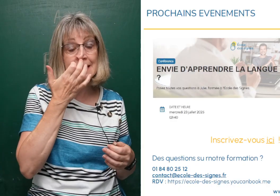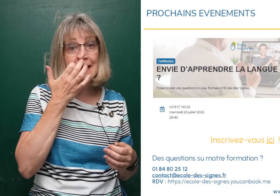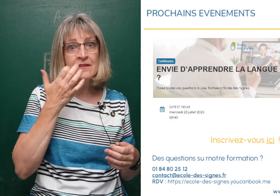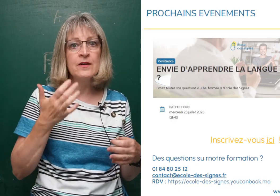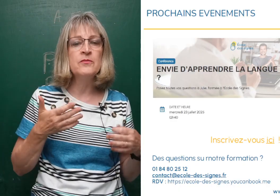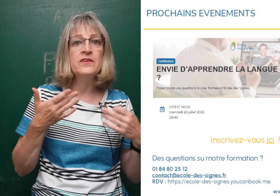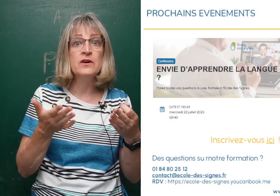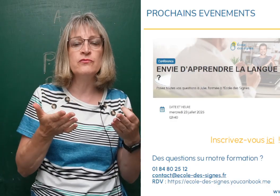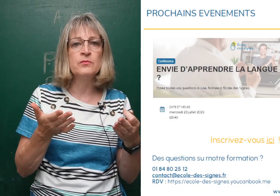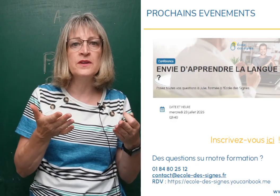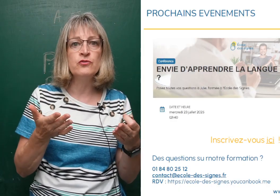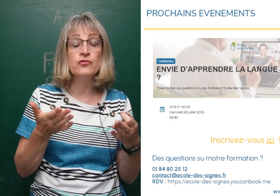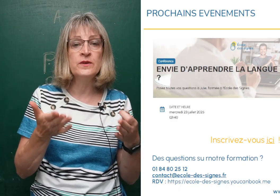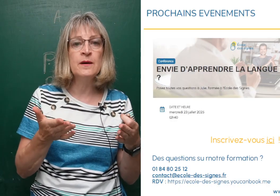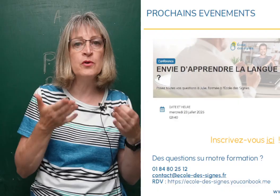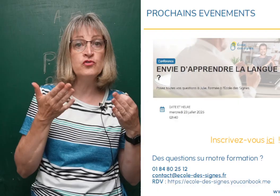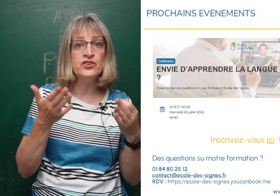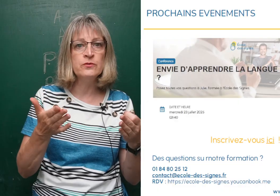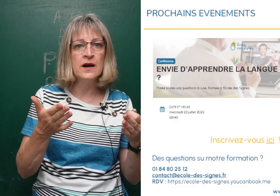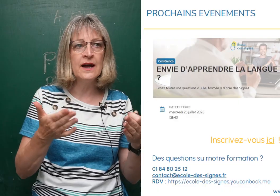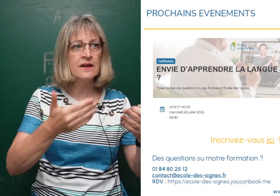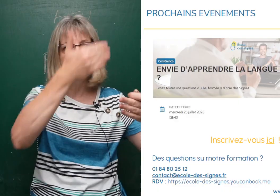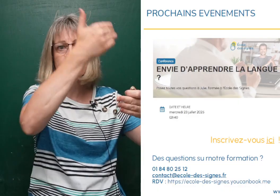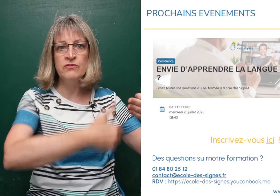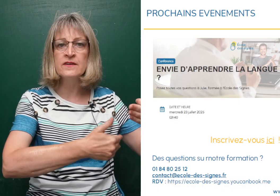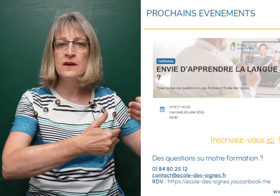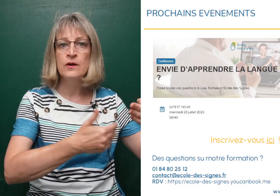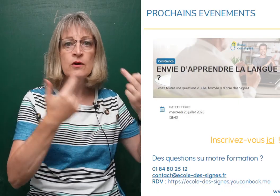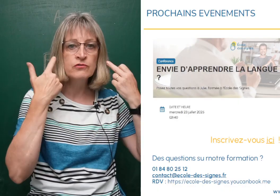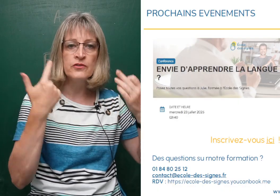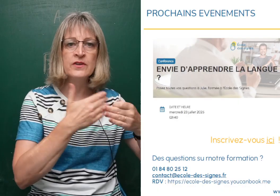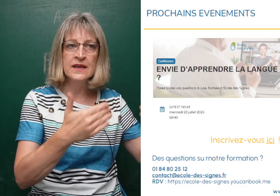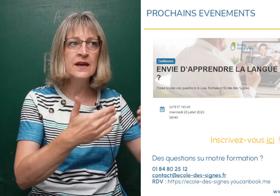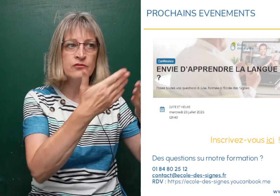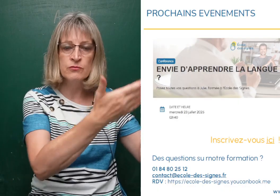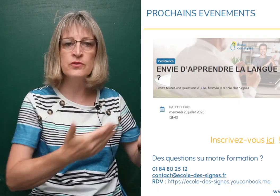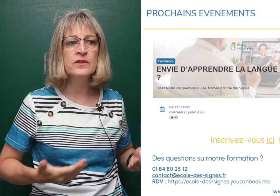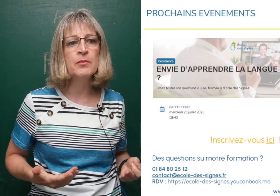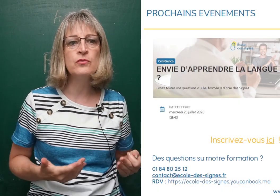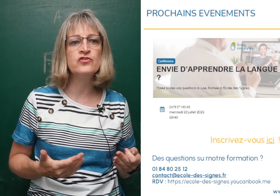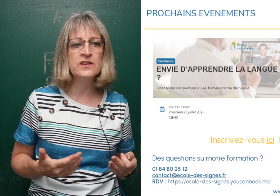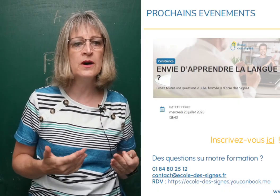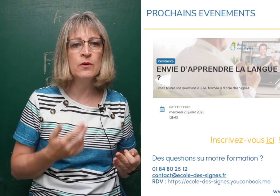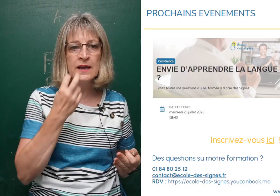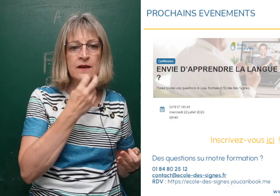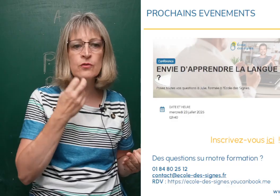C'est comme si moi je vous demandais aujourd'hui d'apprendre le chinois à travers une vitre. Vous n'entendez rien et je vous demande d'apprendre le chinois, quoi, rien